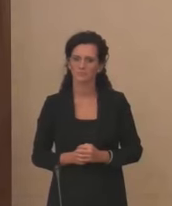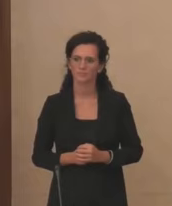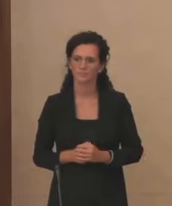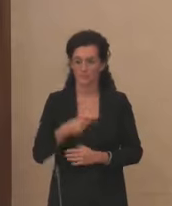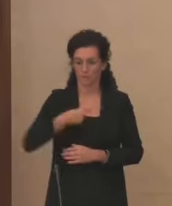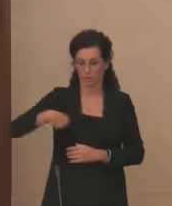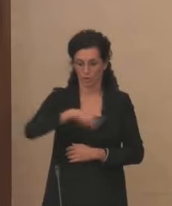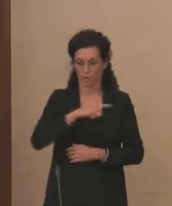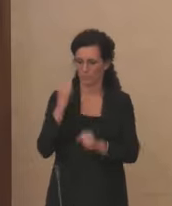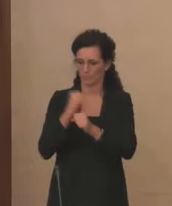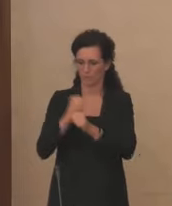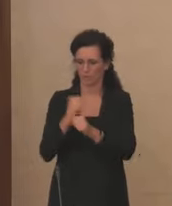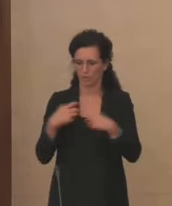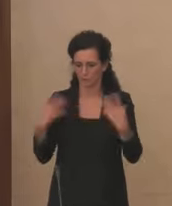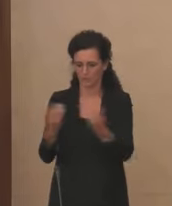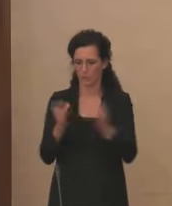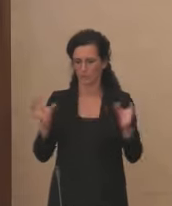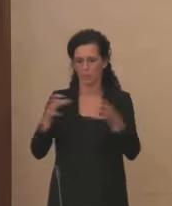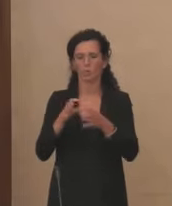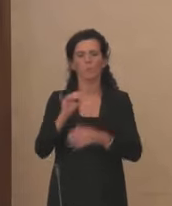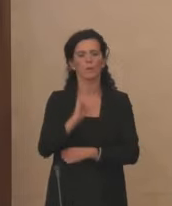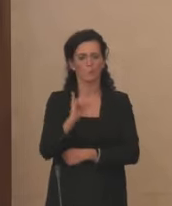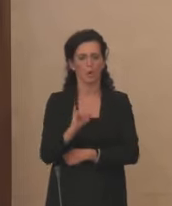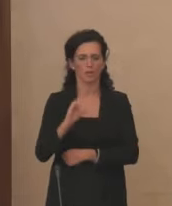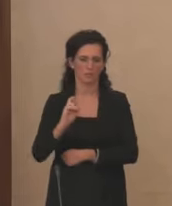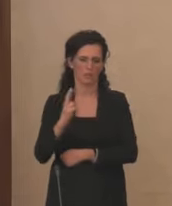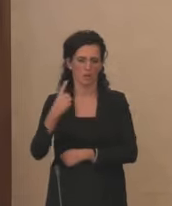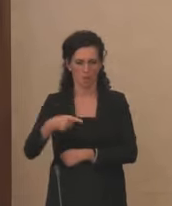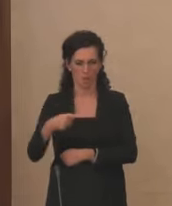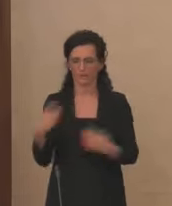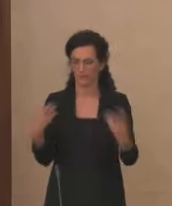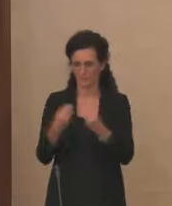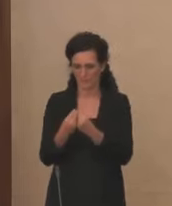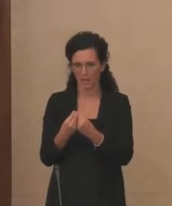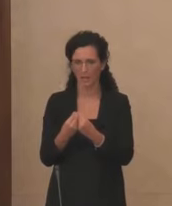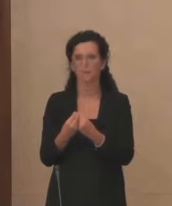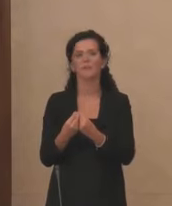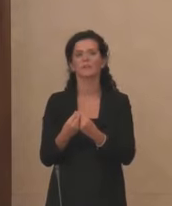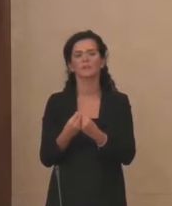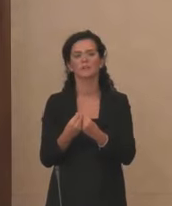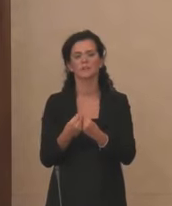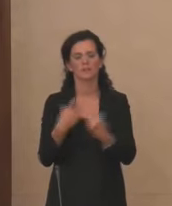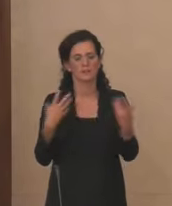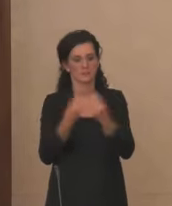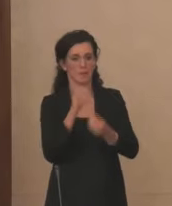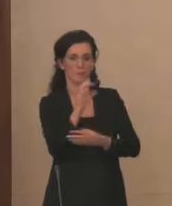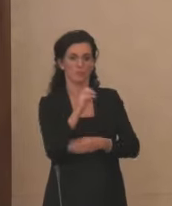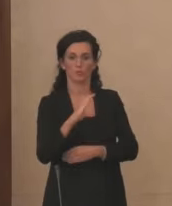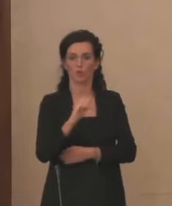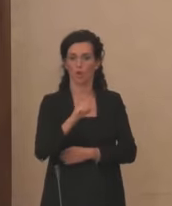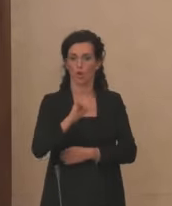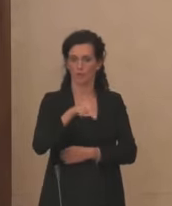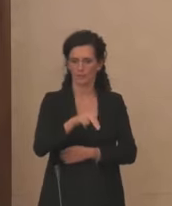e collaborato il gruppo Ippocrate.org con il Frontline per la Critical Care del Covid del professor Cori,